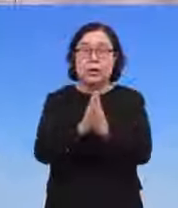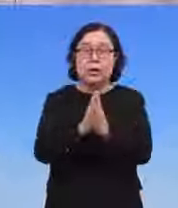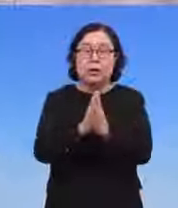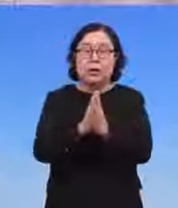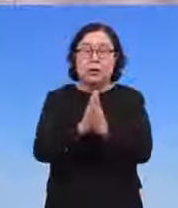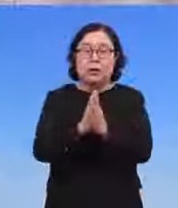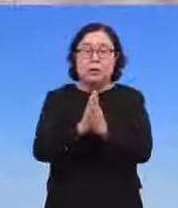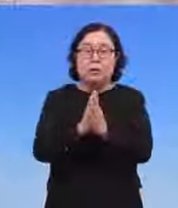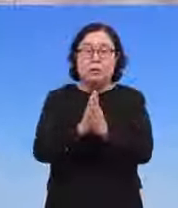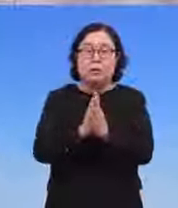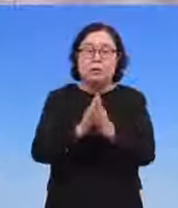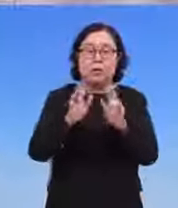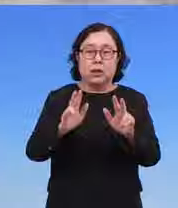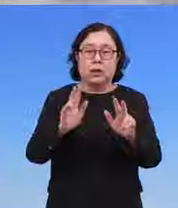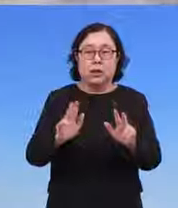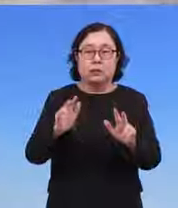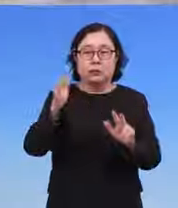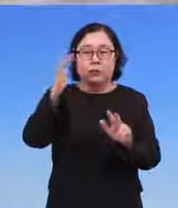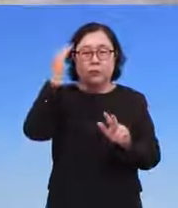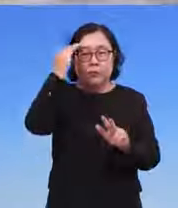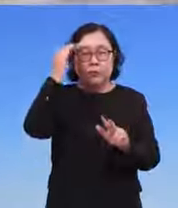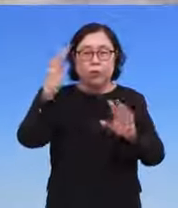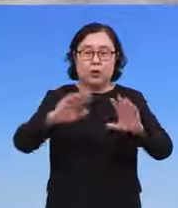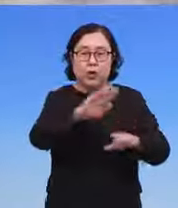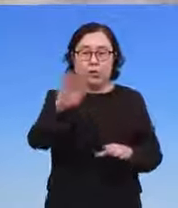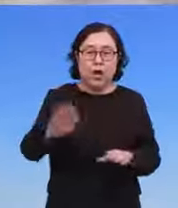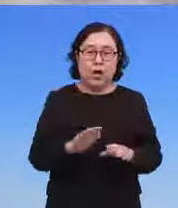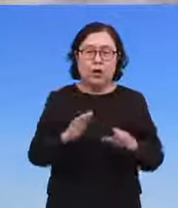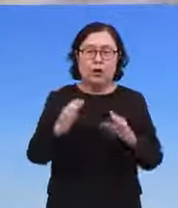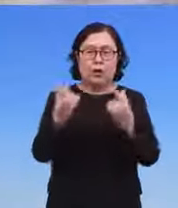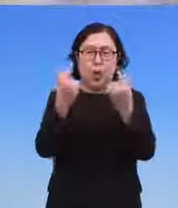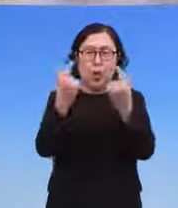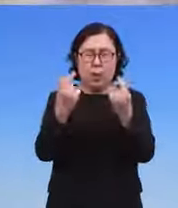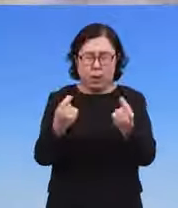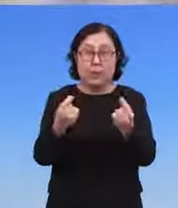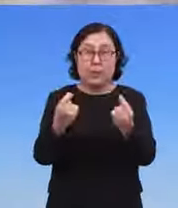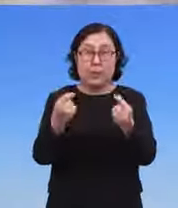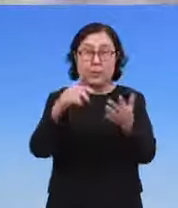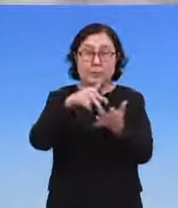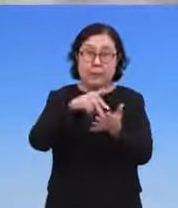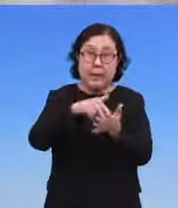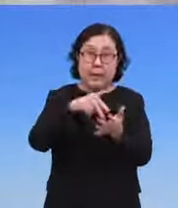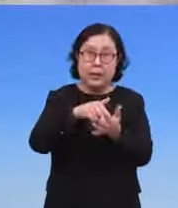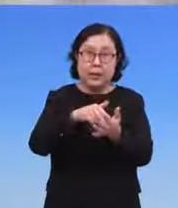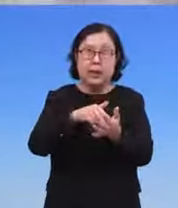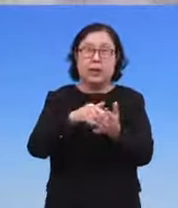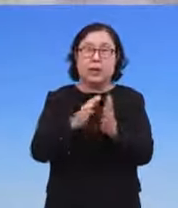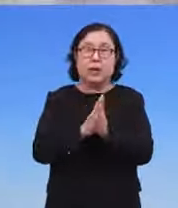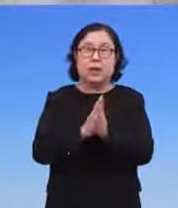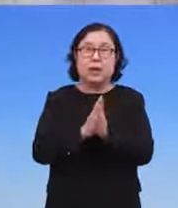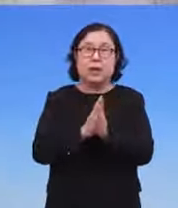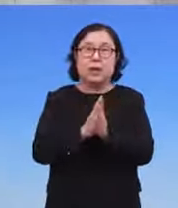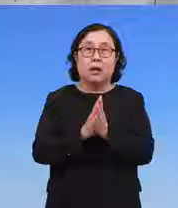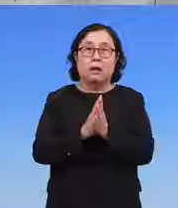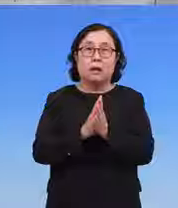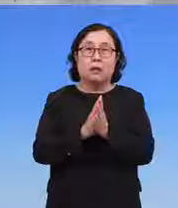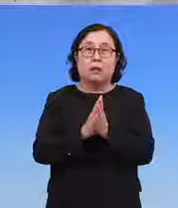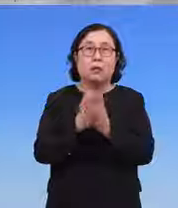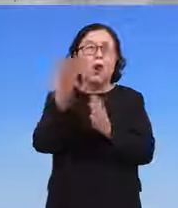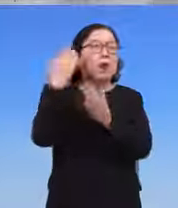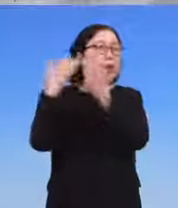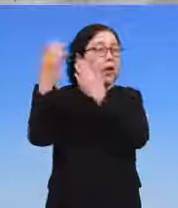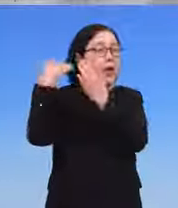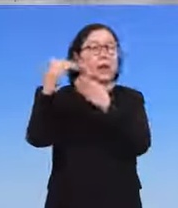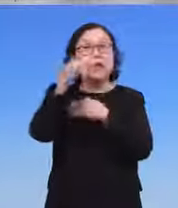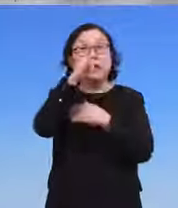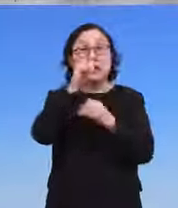똑같은 상황을 기독교 초기에도 그대로 이제 겪었던 내용이 나오는데요. 그 시대에 두 번에 걸친